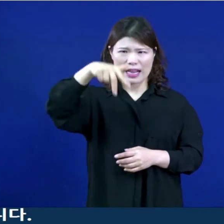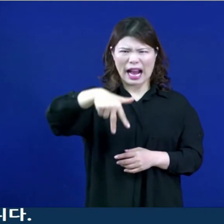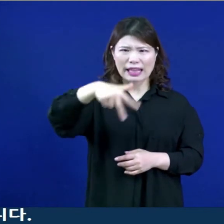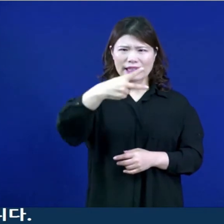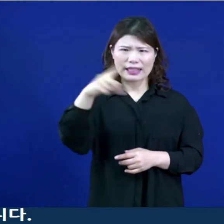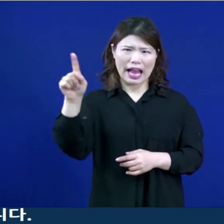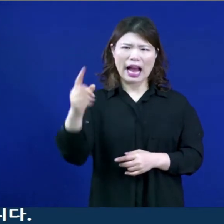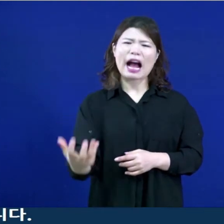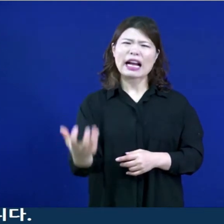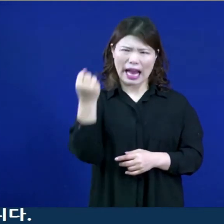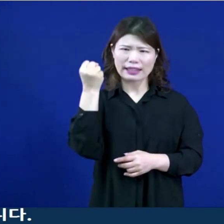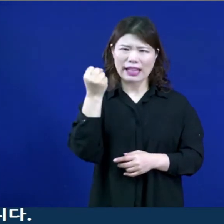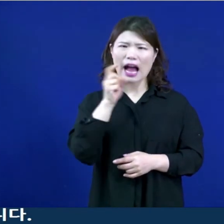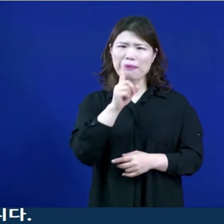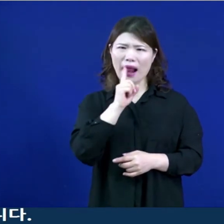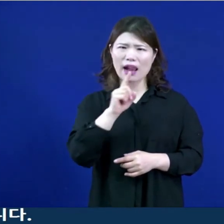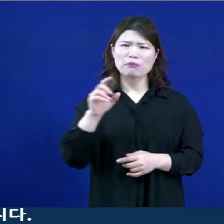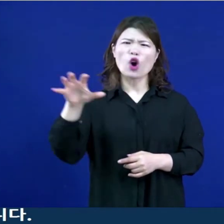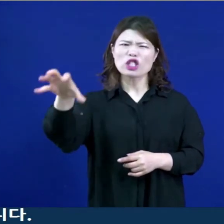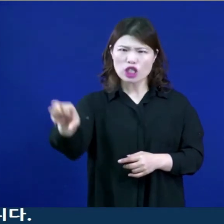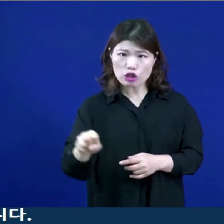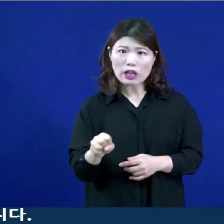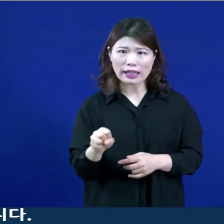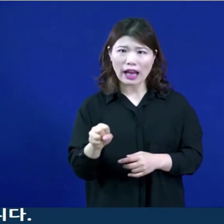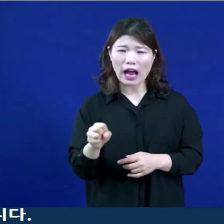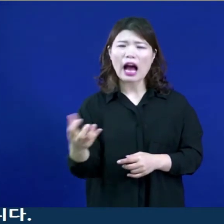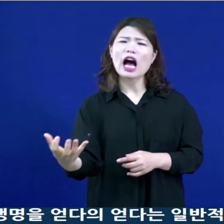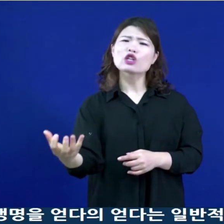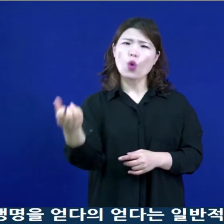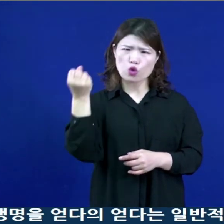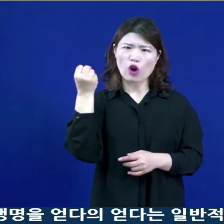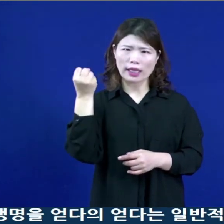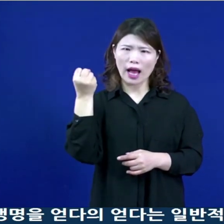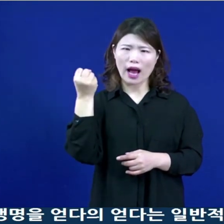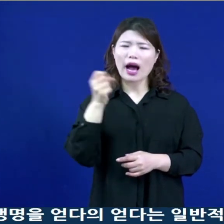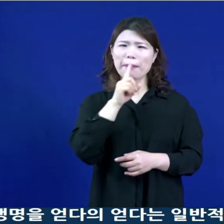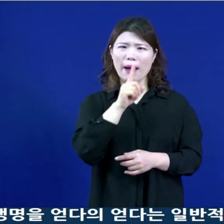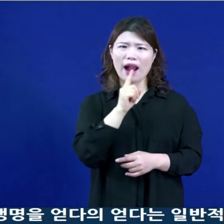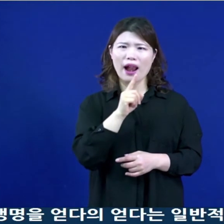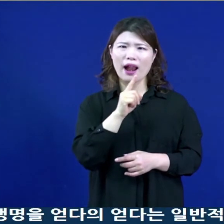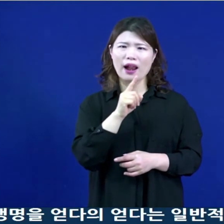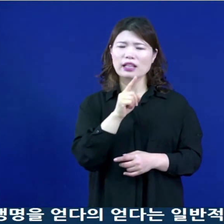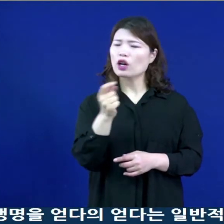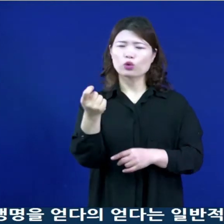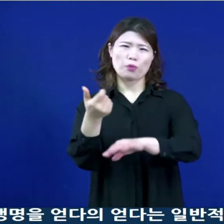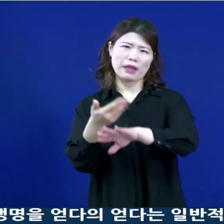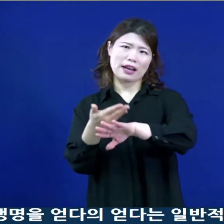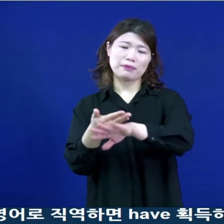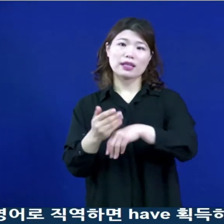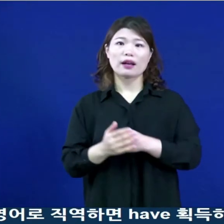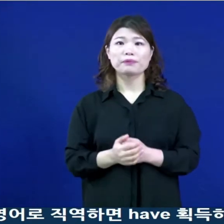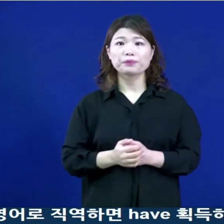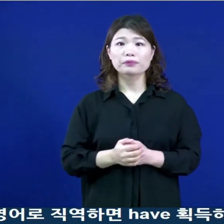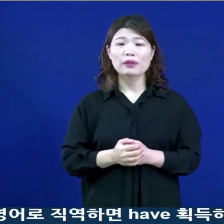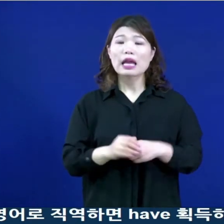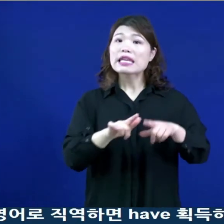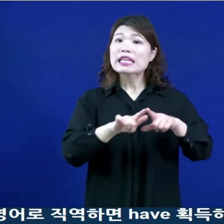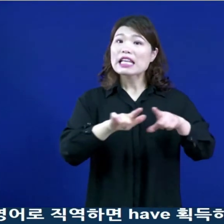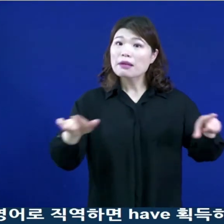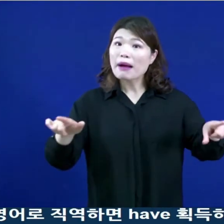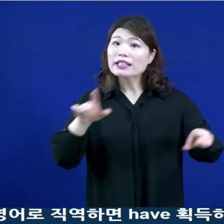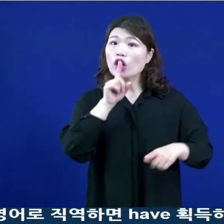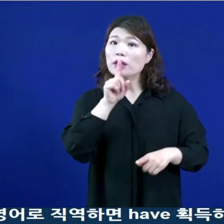획득하다, 취득하다, 소유하다 뭐 이런 의미가 아니에요. 여기 그렇게